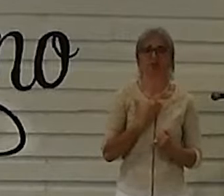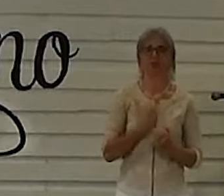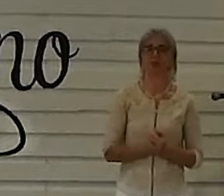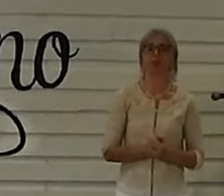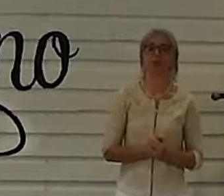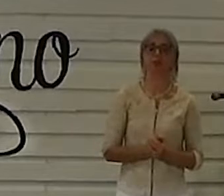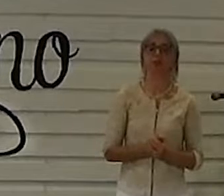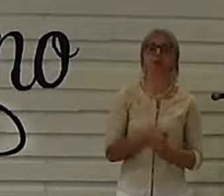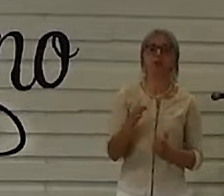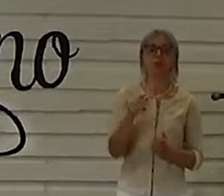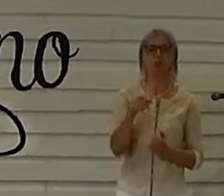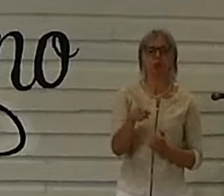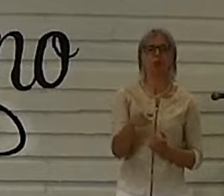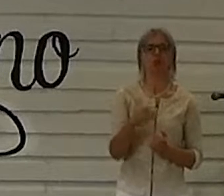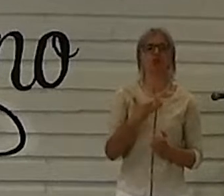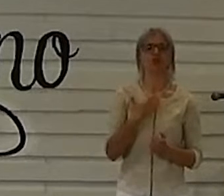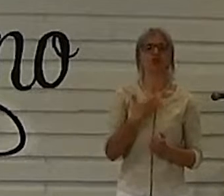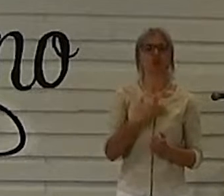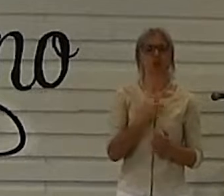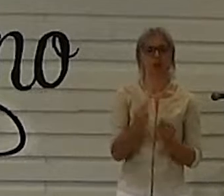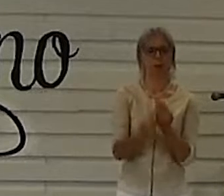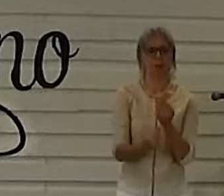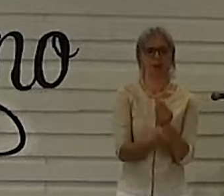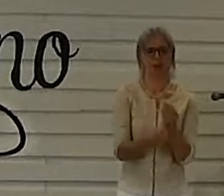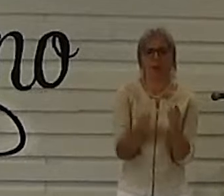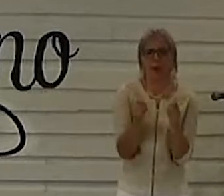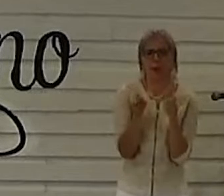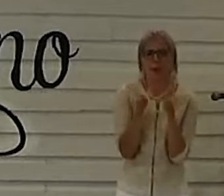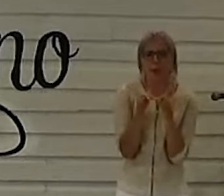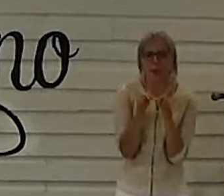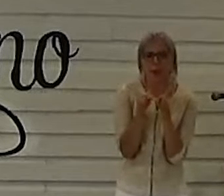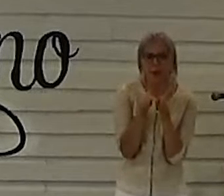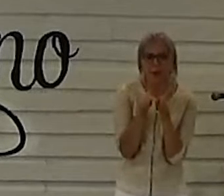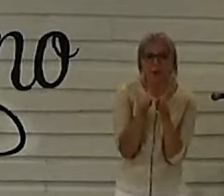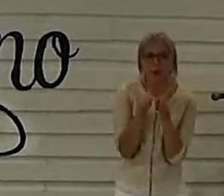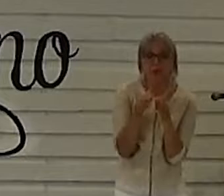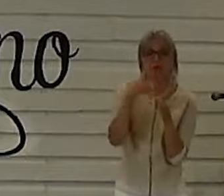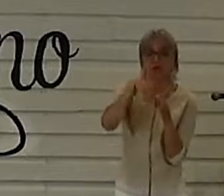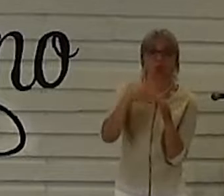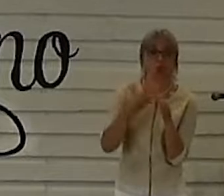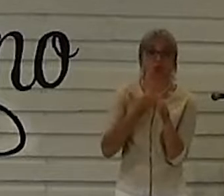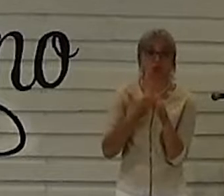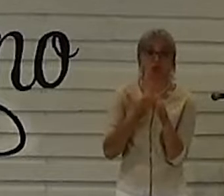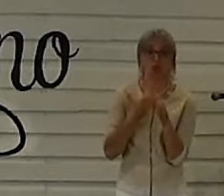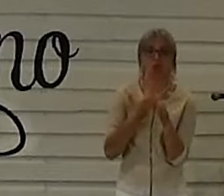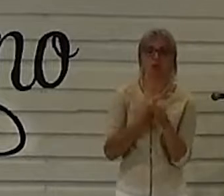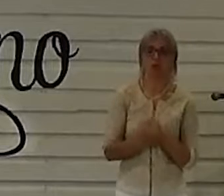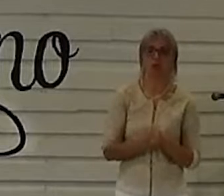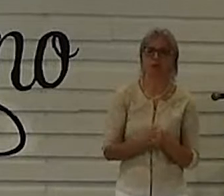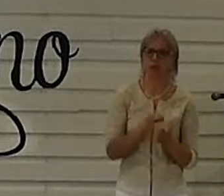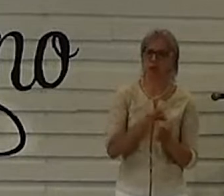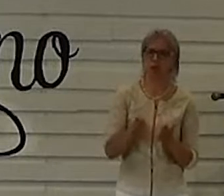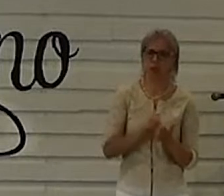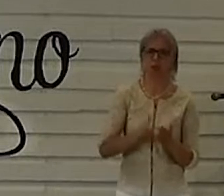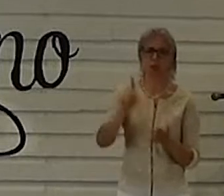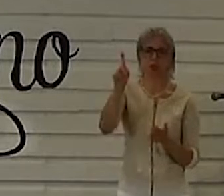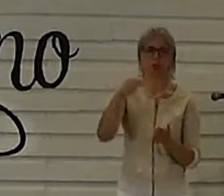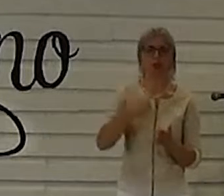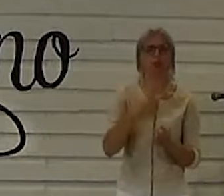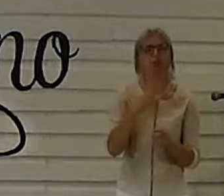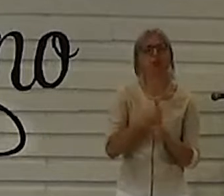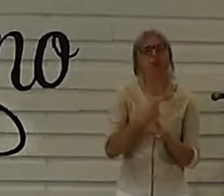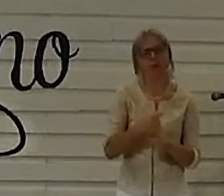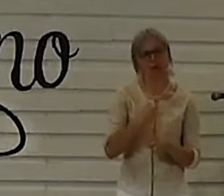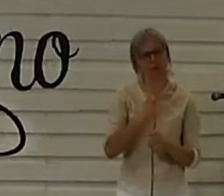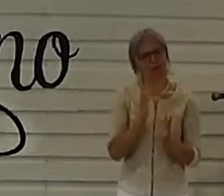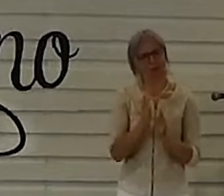scritto questo, è tutta la scrittura. Tu hai avuto bisogno di Gesù, io ho avuto bisogno di Gesù e non mi misuro con